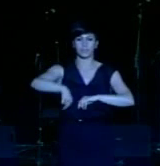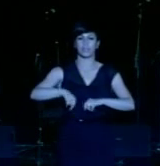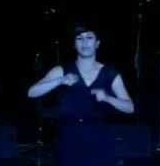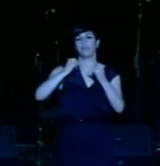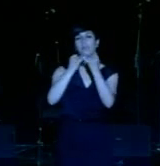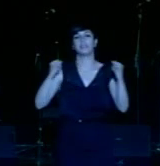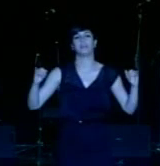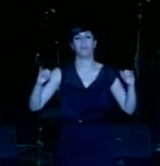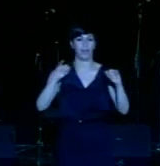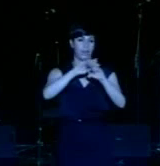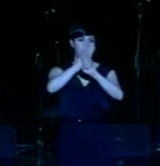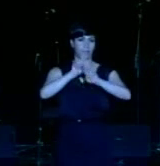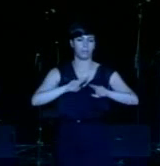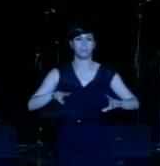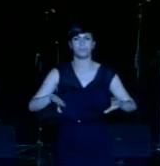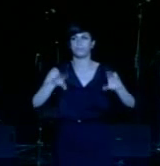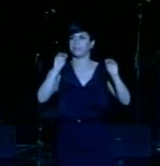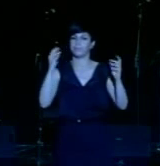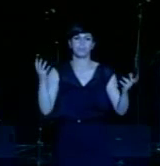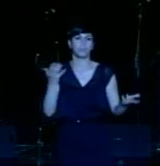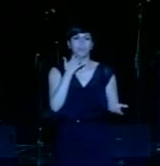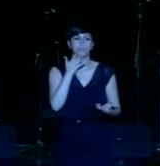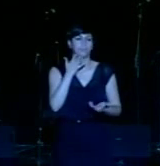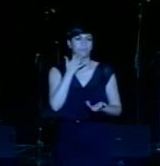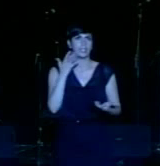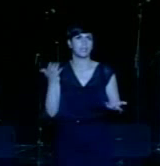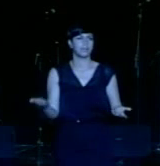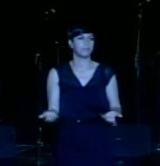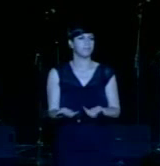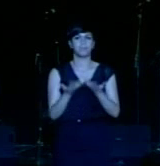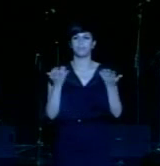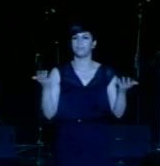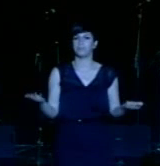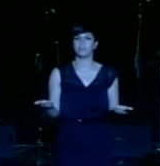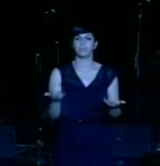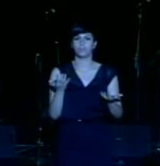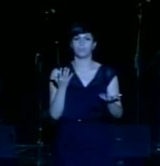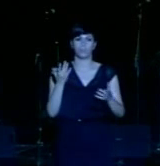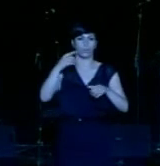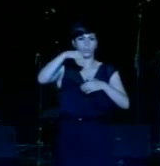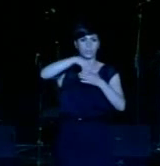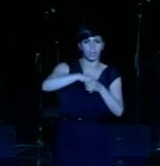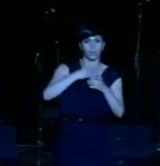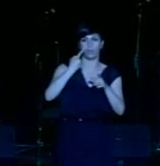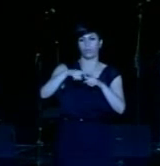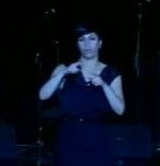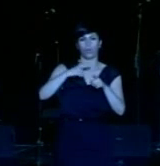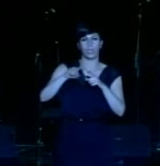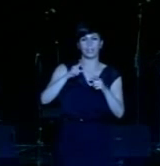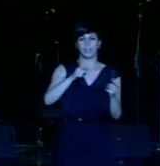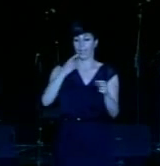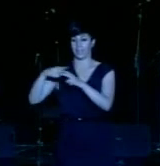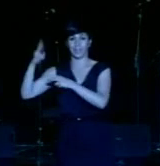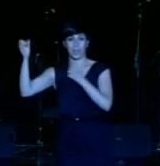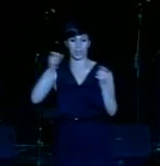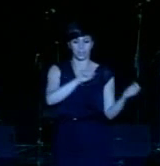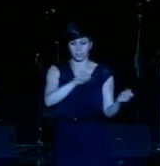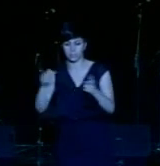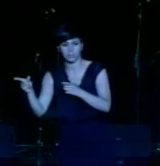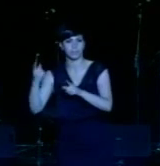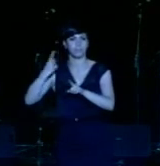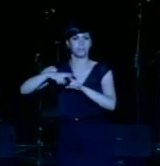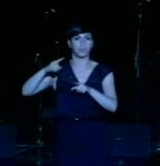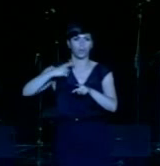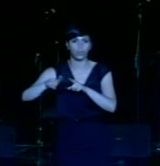Burgos. Trasladar en traslados internos a las distintas actividades, lleva